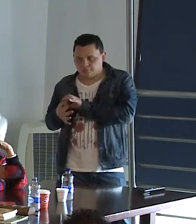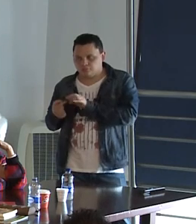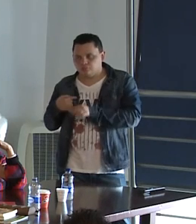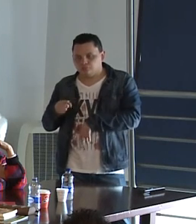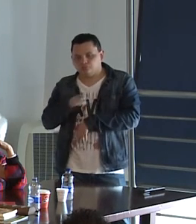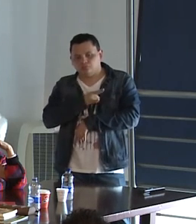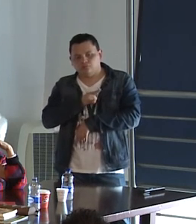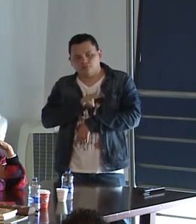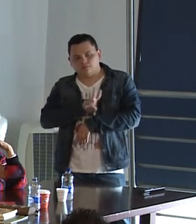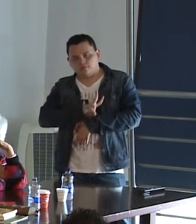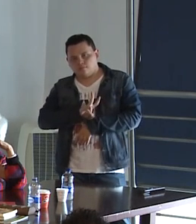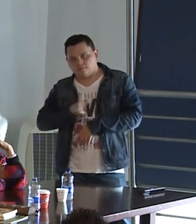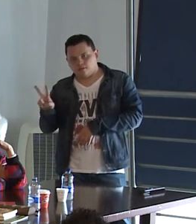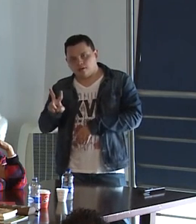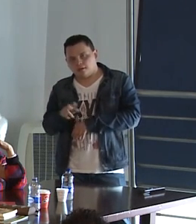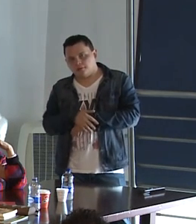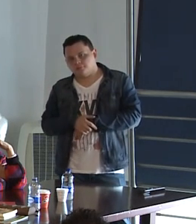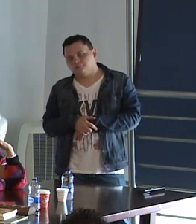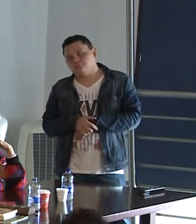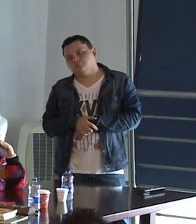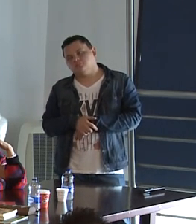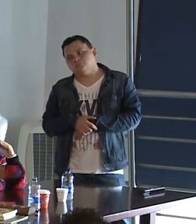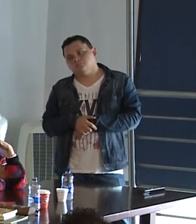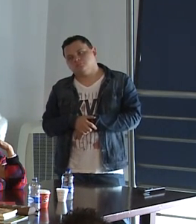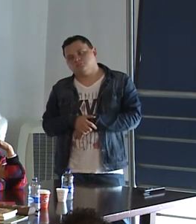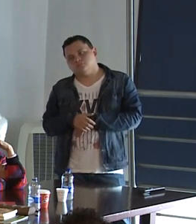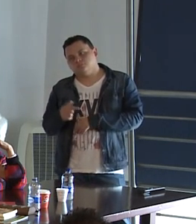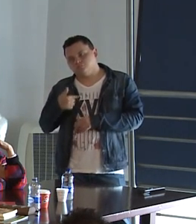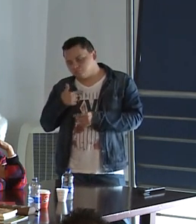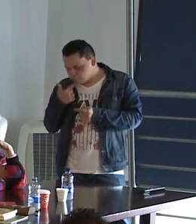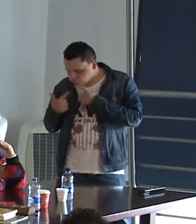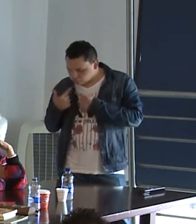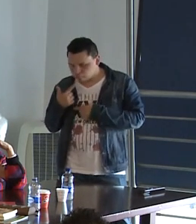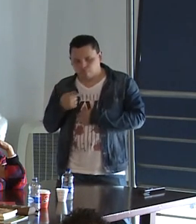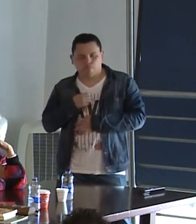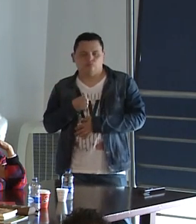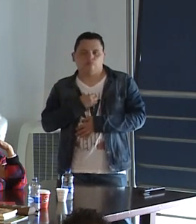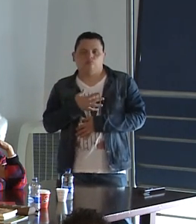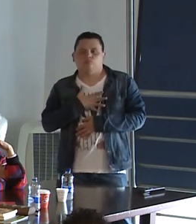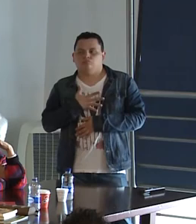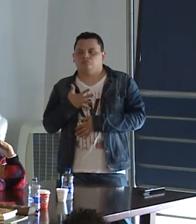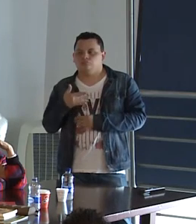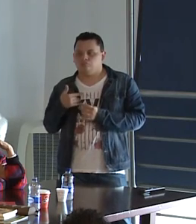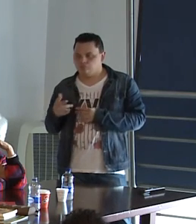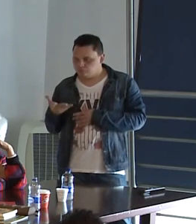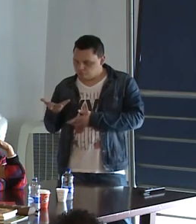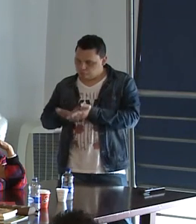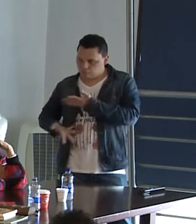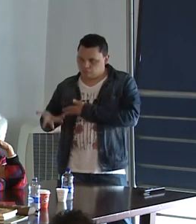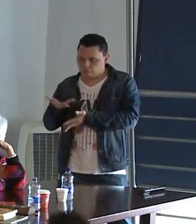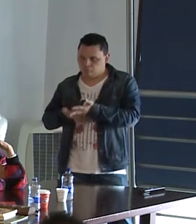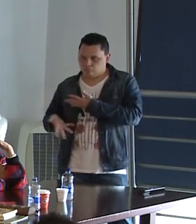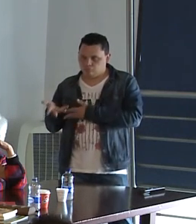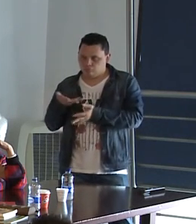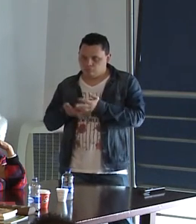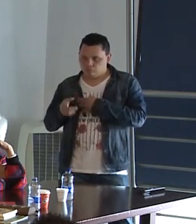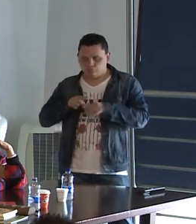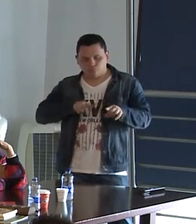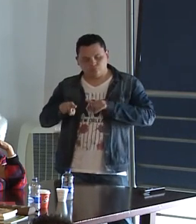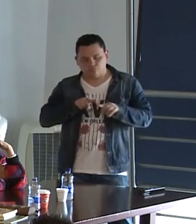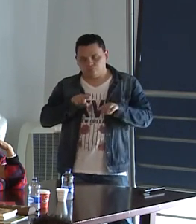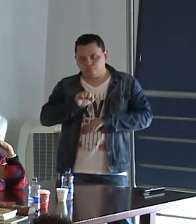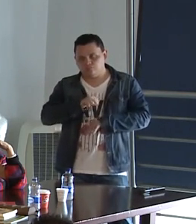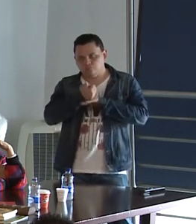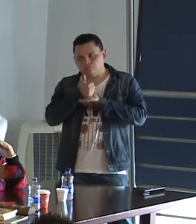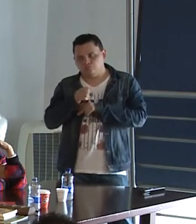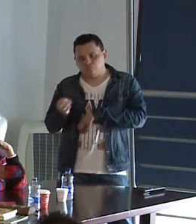Universidad del Valle, con quien tuvimos la oportunidad de compartir la Dirección General